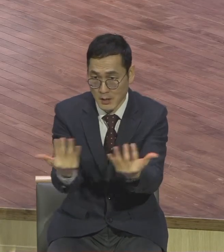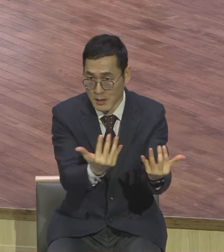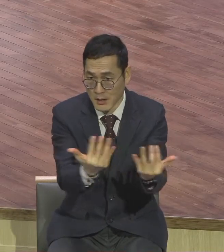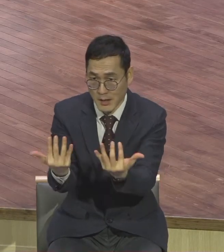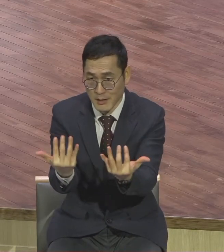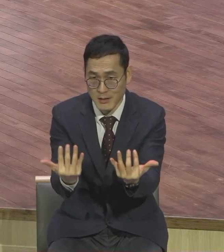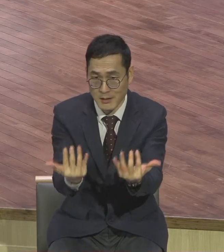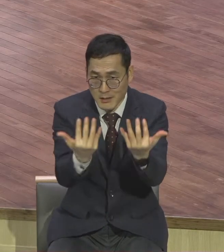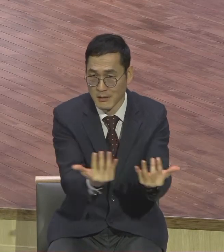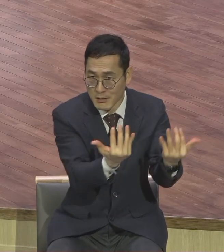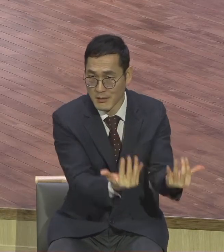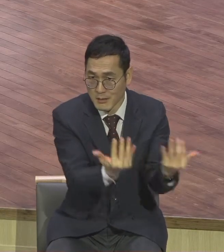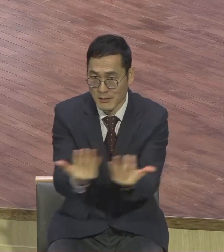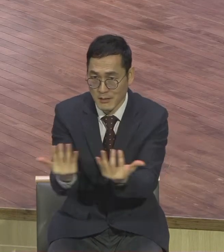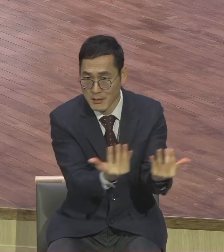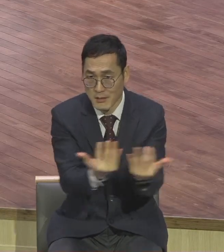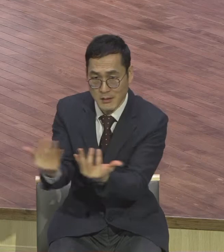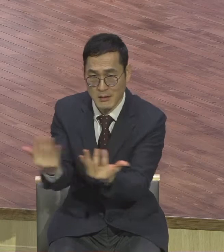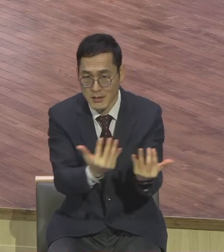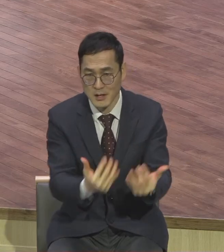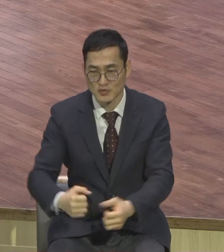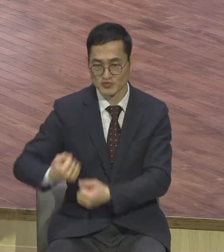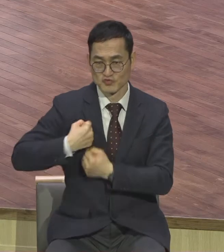착착착착착 이야